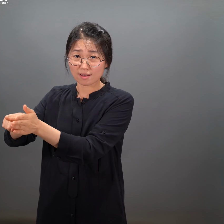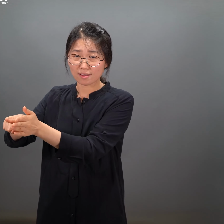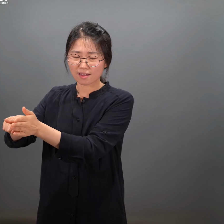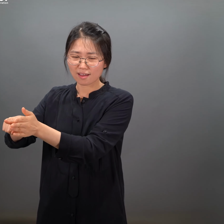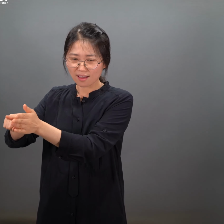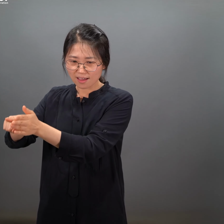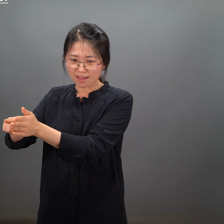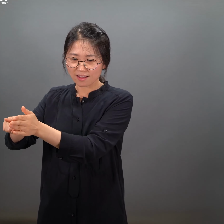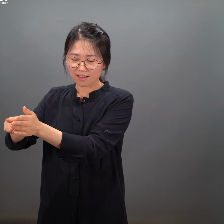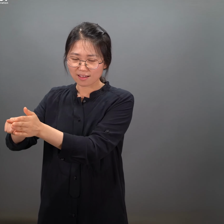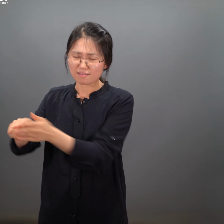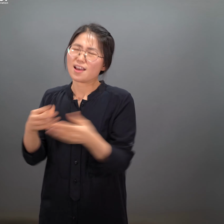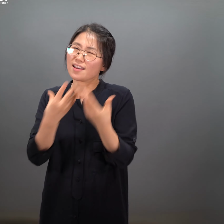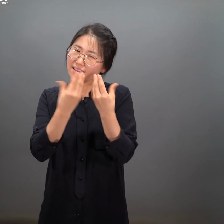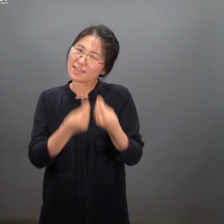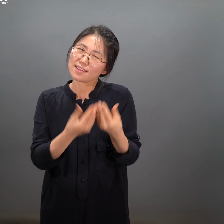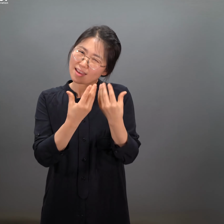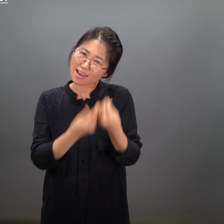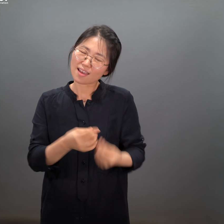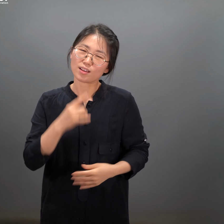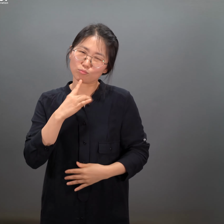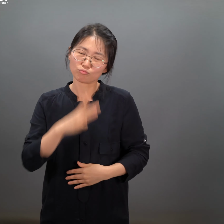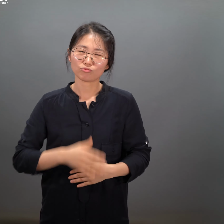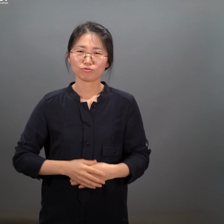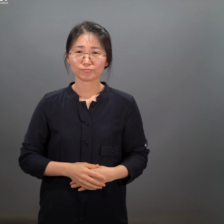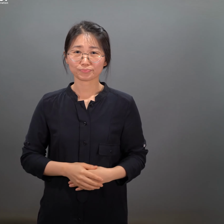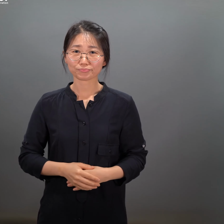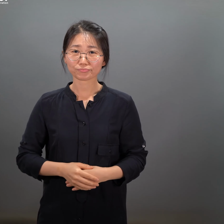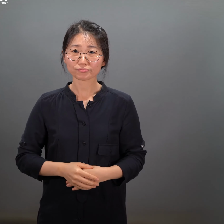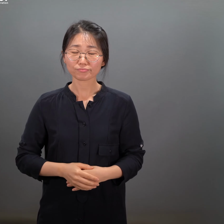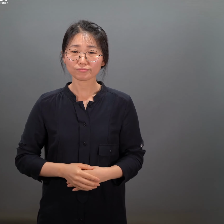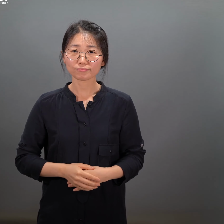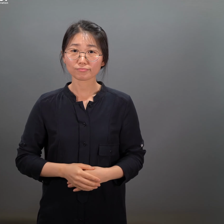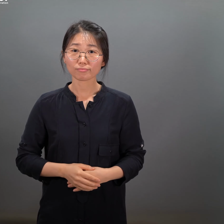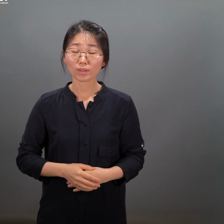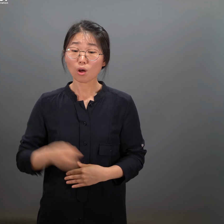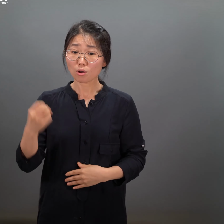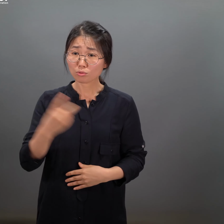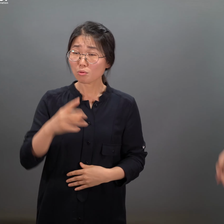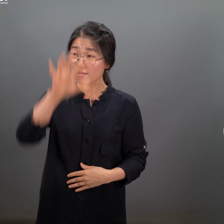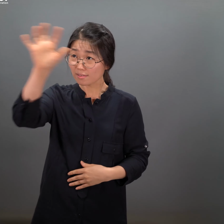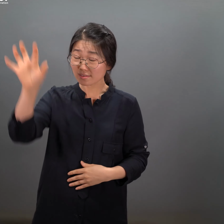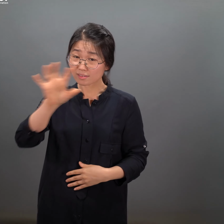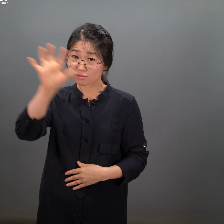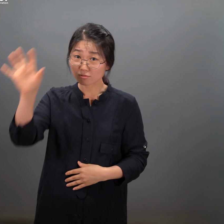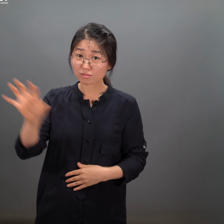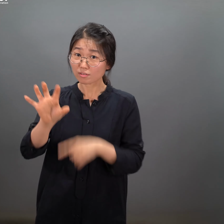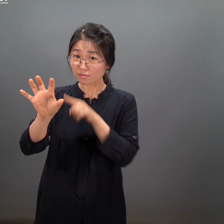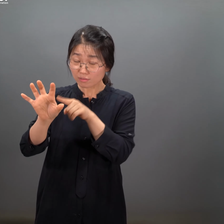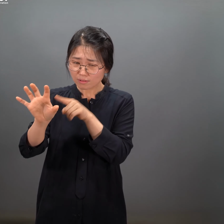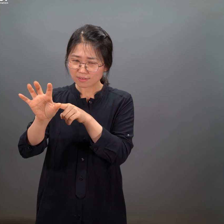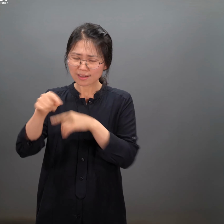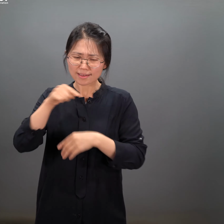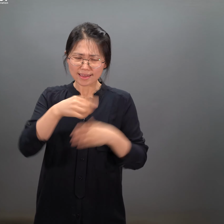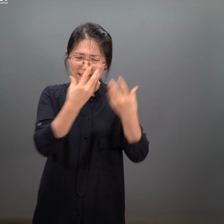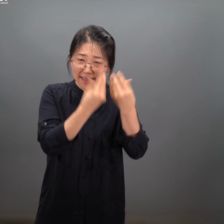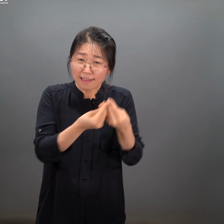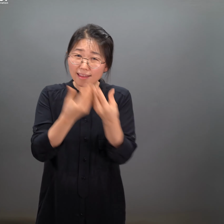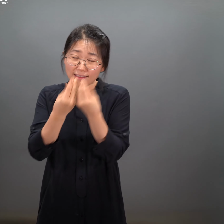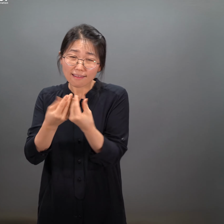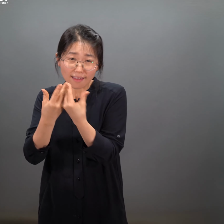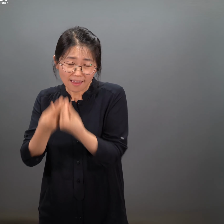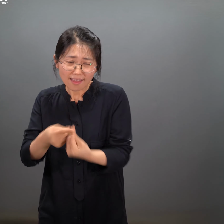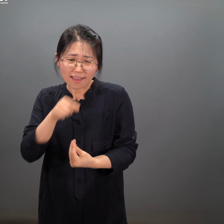메시지를 돋보이게 하기 위한 사례들, 예들이고요. 사사기의 순환 구조는 그저